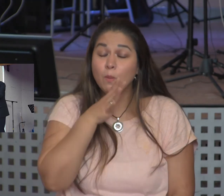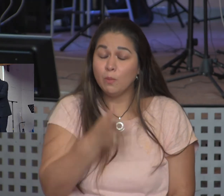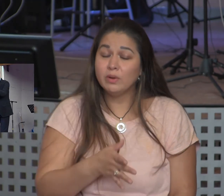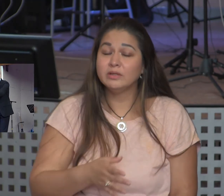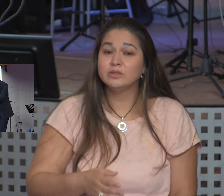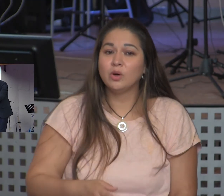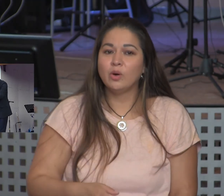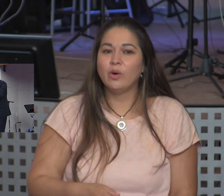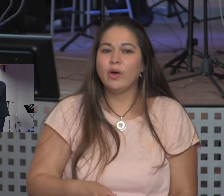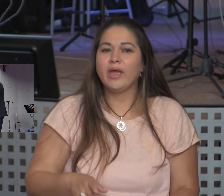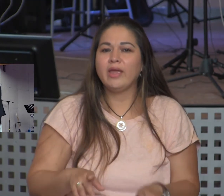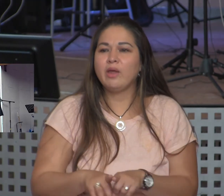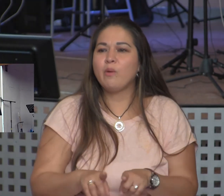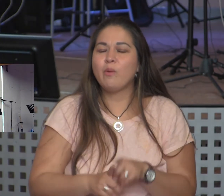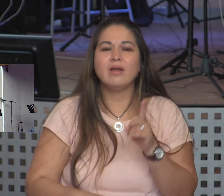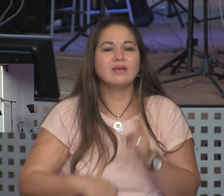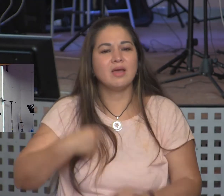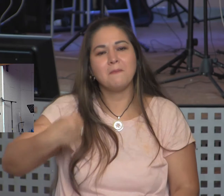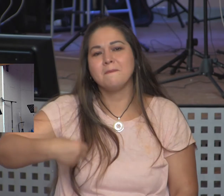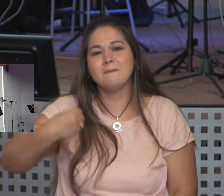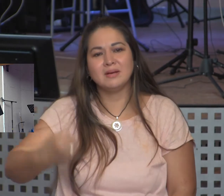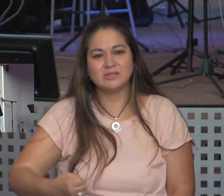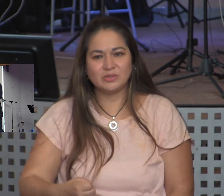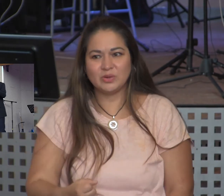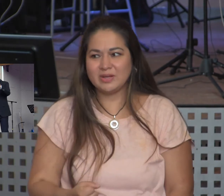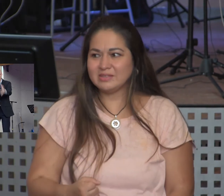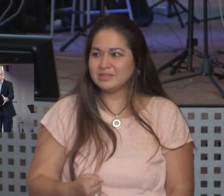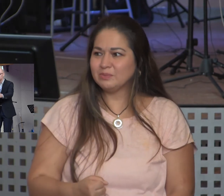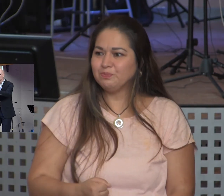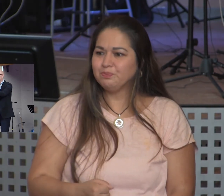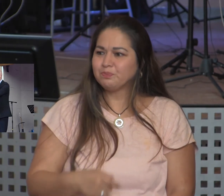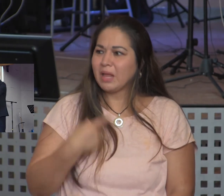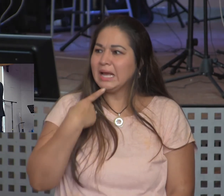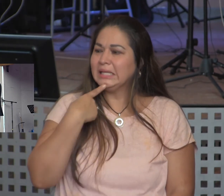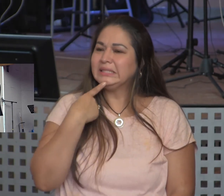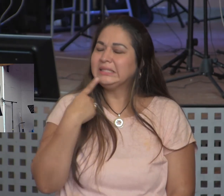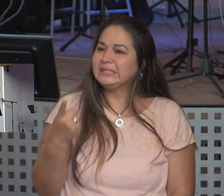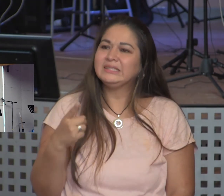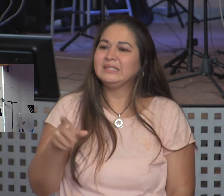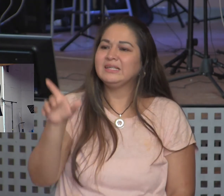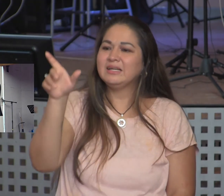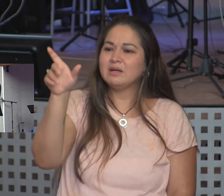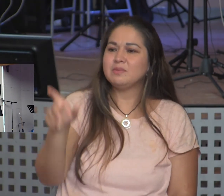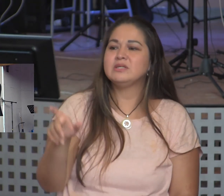valga, que haga, no, tú tienes que crecer, tú tienes que hacer, tú tienes que...